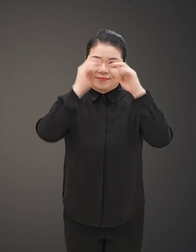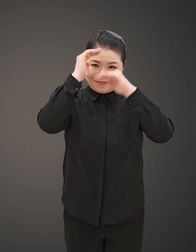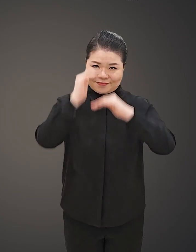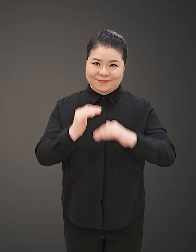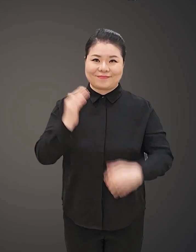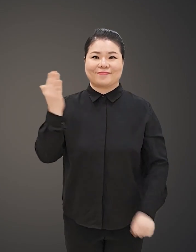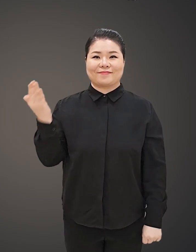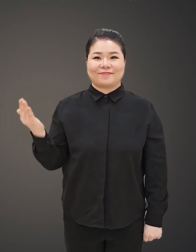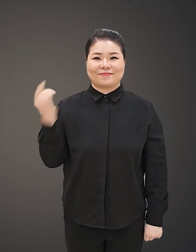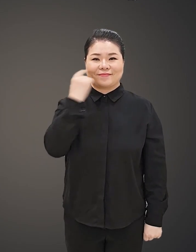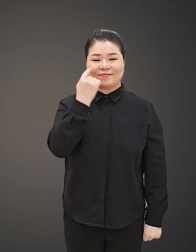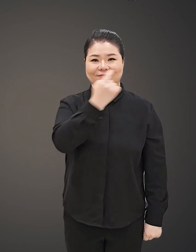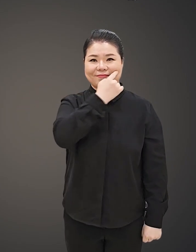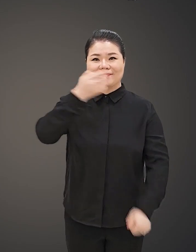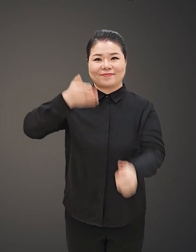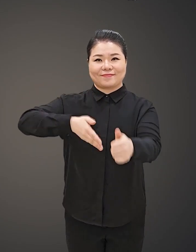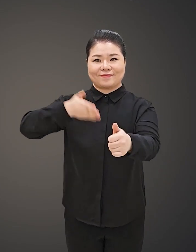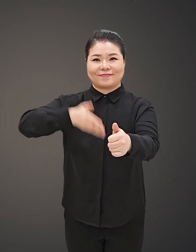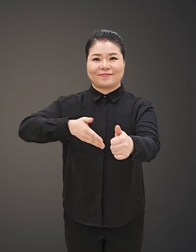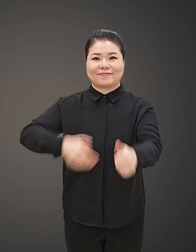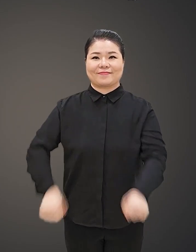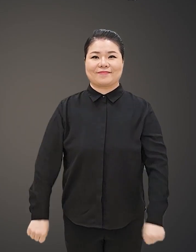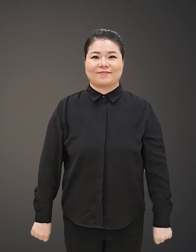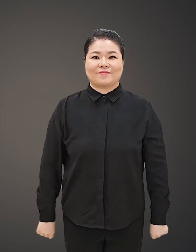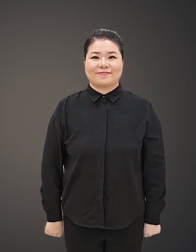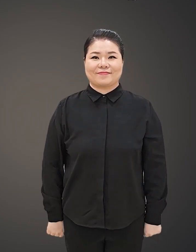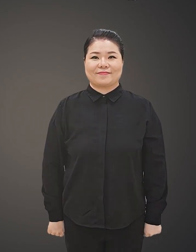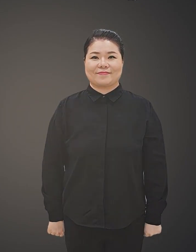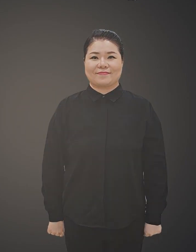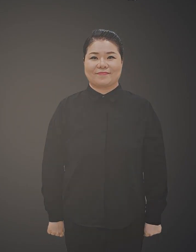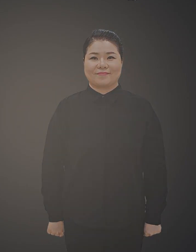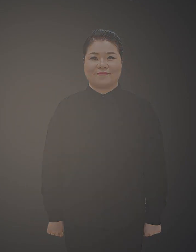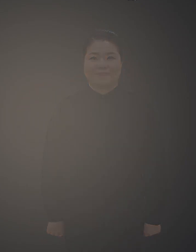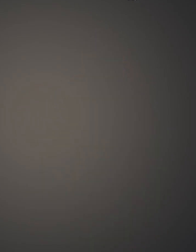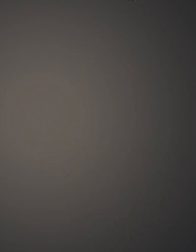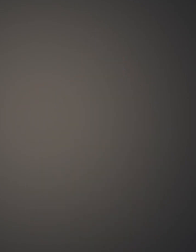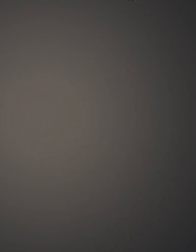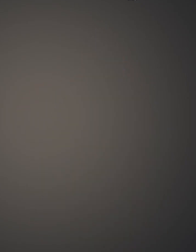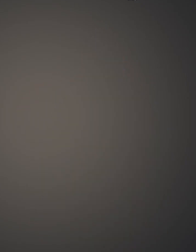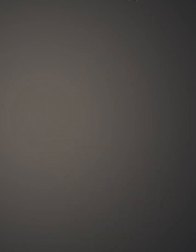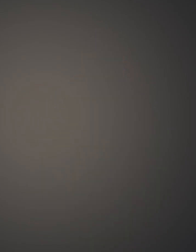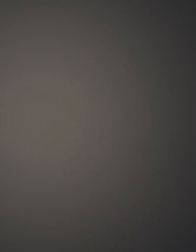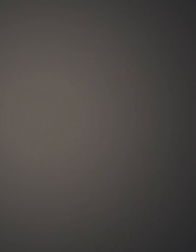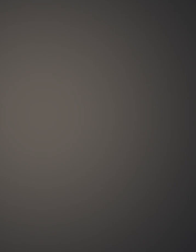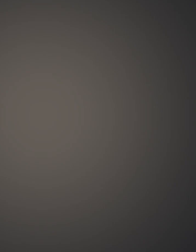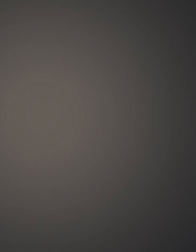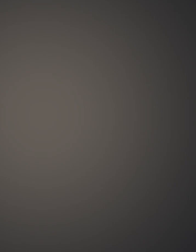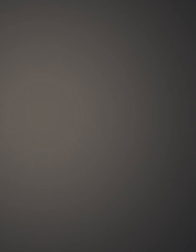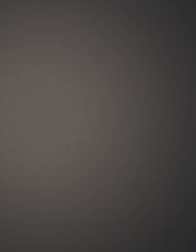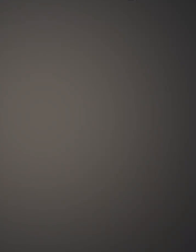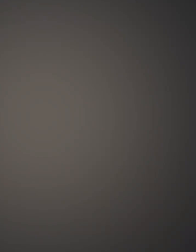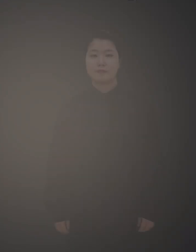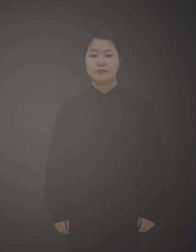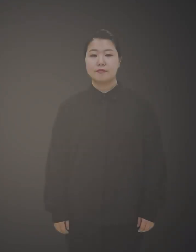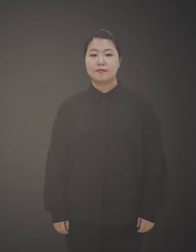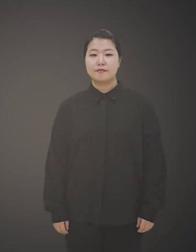취직했는데. 저자 원지수. 출판사 인디고 글담.